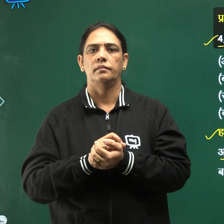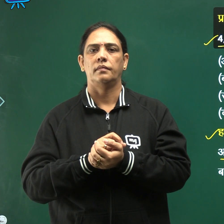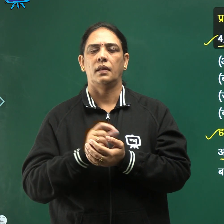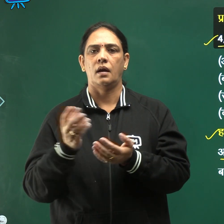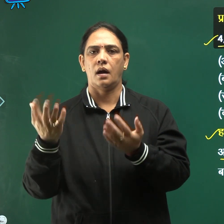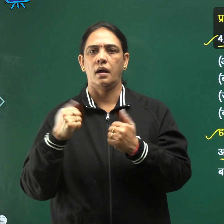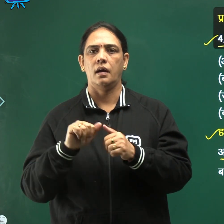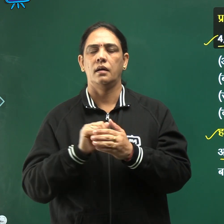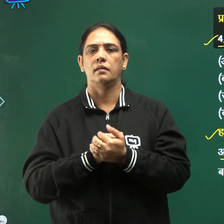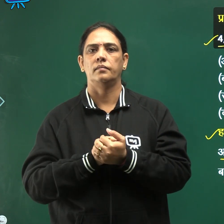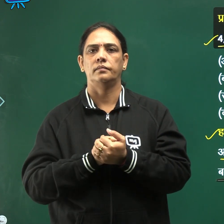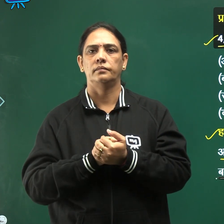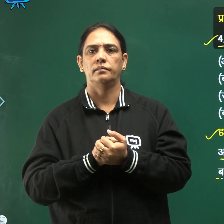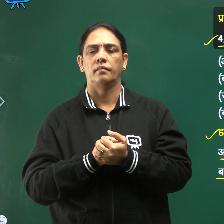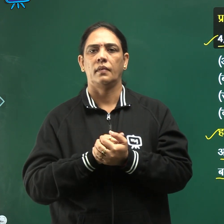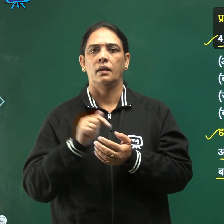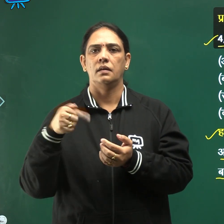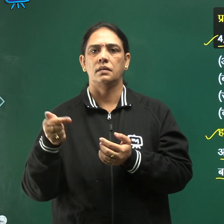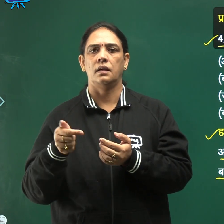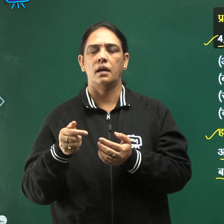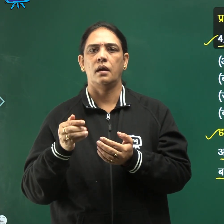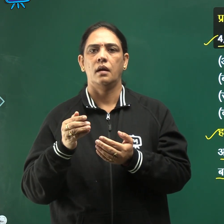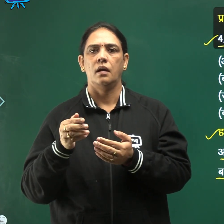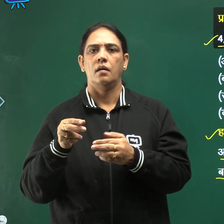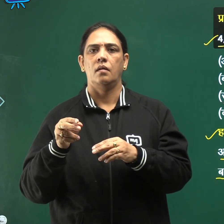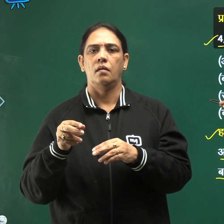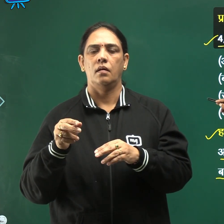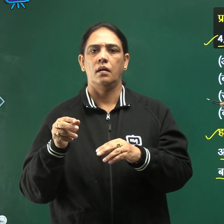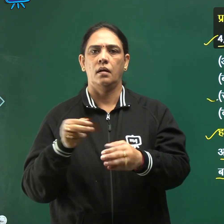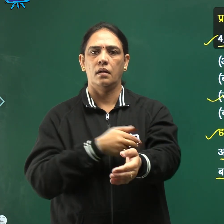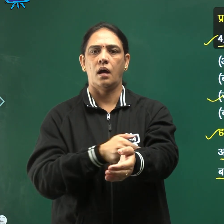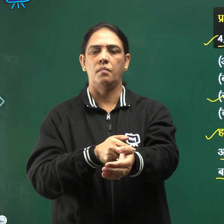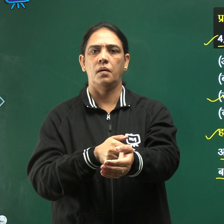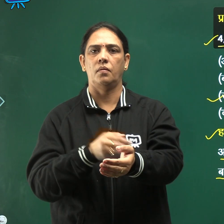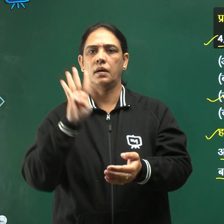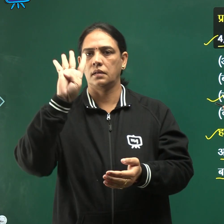आया है, अतः बहुलक 4।